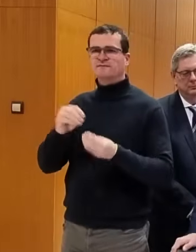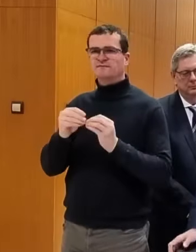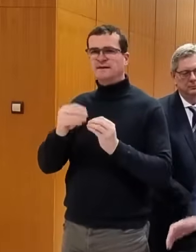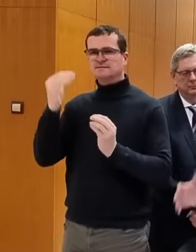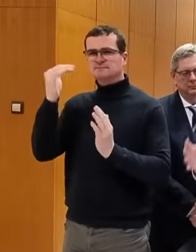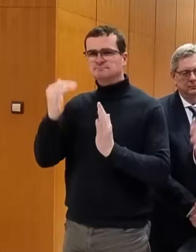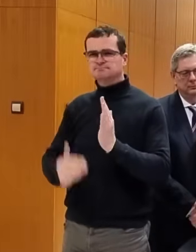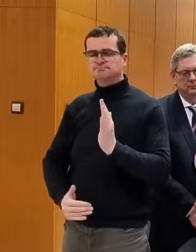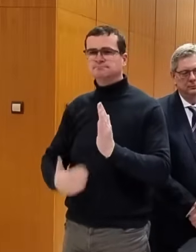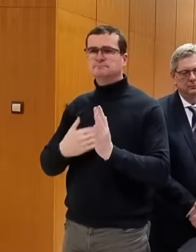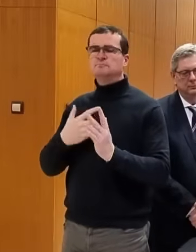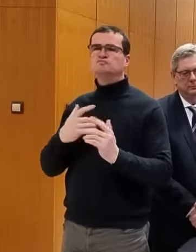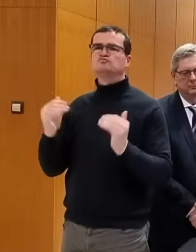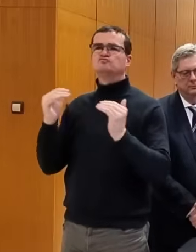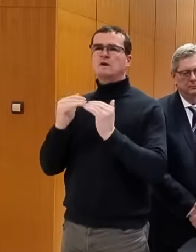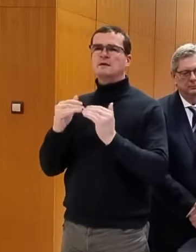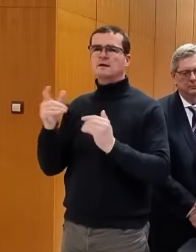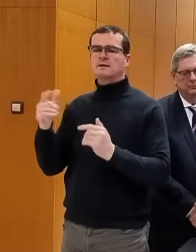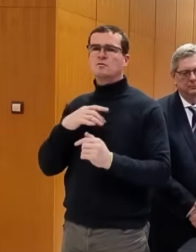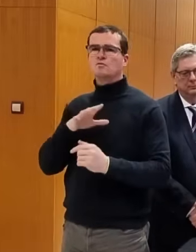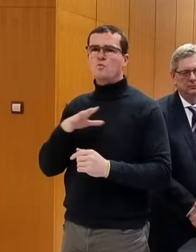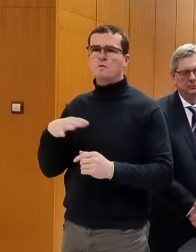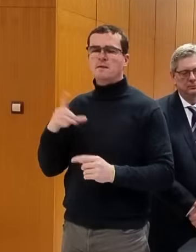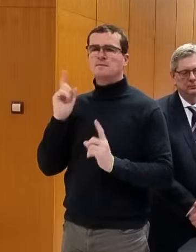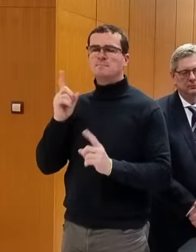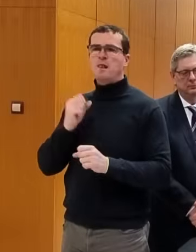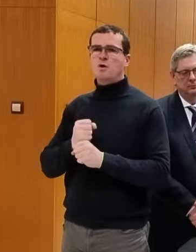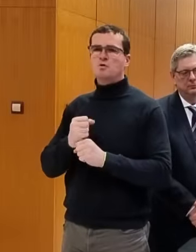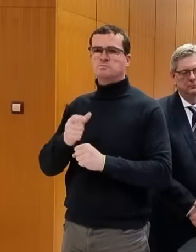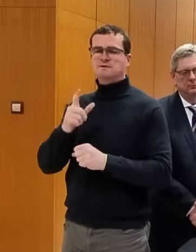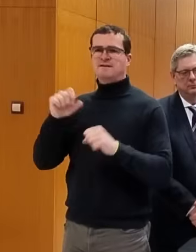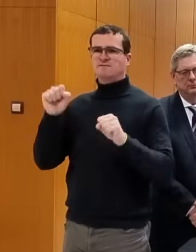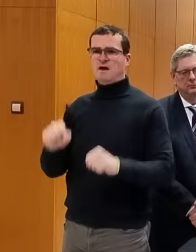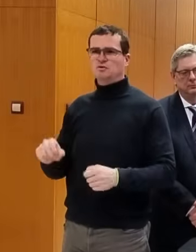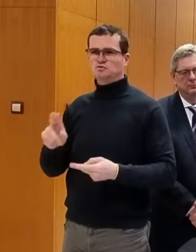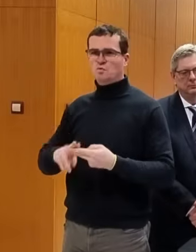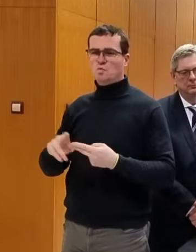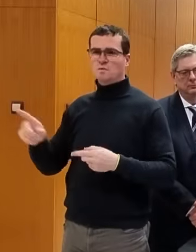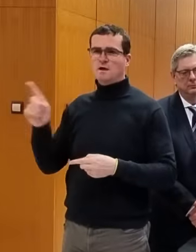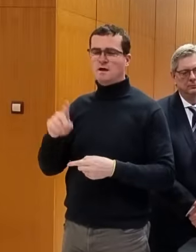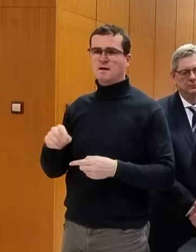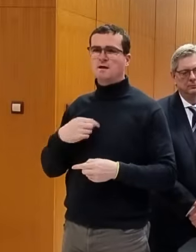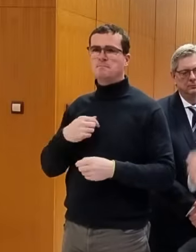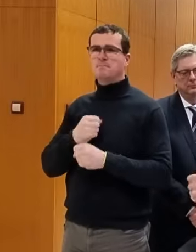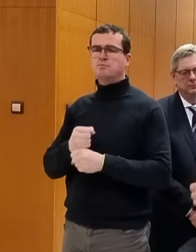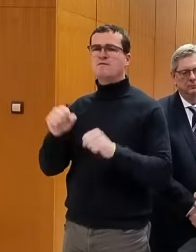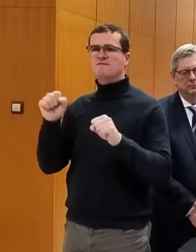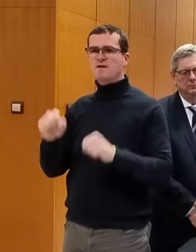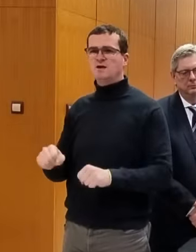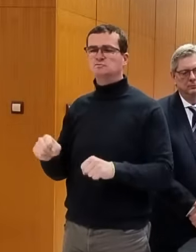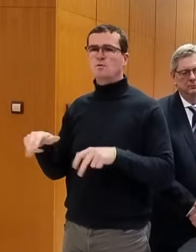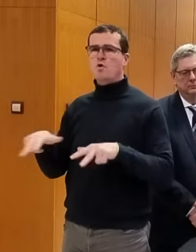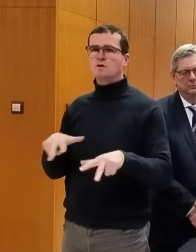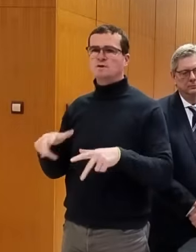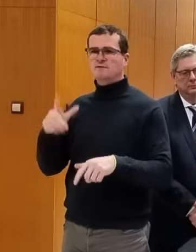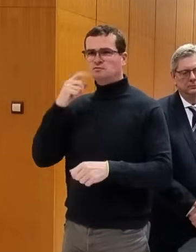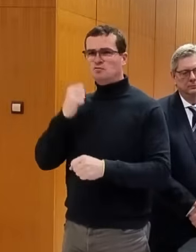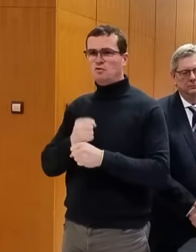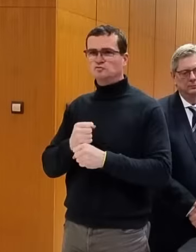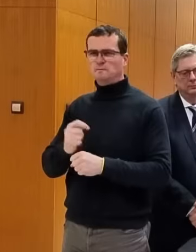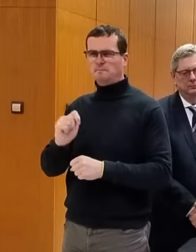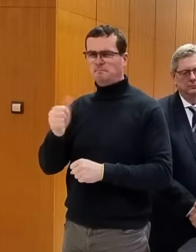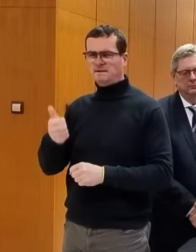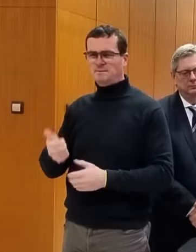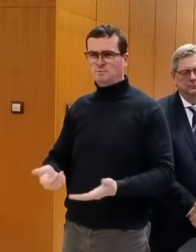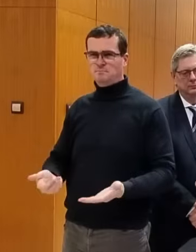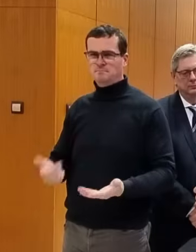kauz, ktoré by sme mohli nazvať štandardnými, ktoré štandardne mal robiť ten vážny úrad špeciálnej prokuratúry pri boji s vážnym organizovaným zločinom, je